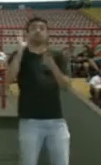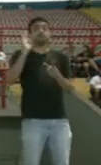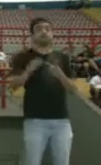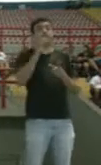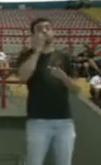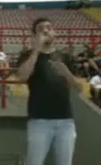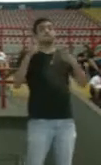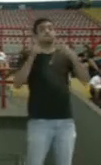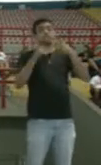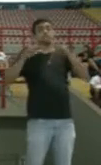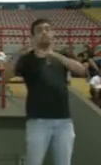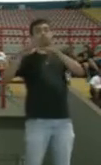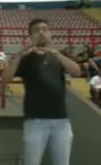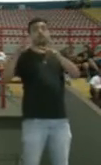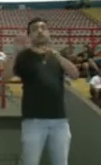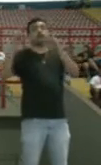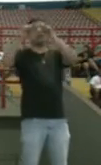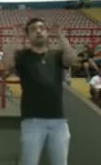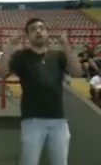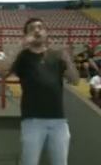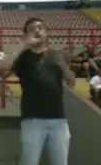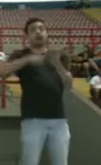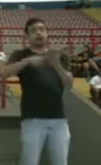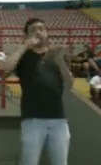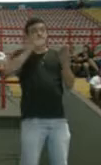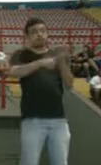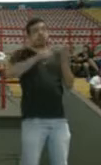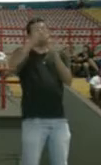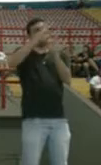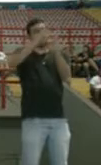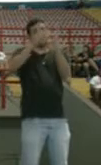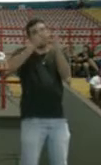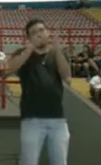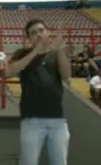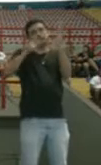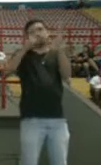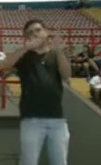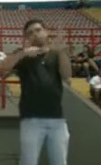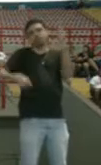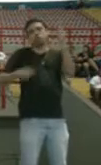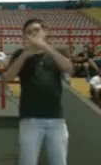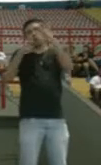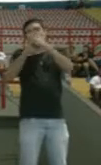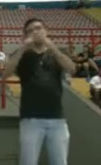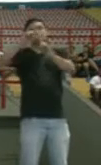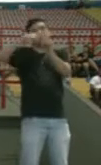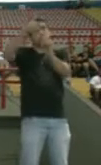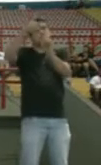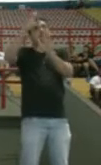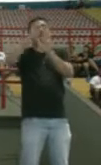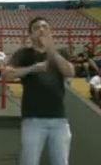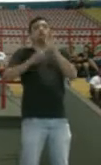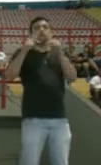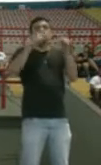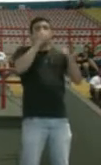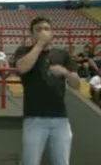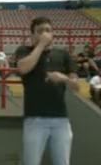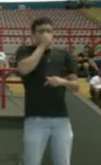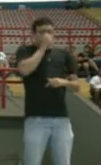eu posso fazer o cartismo. São cartas, abaixo-assinados, reivindicando melhorias trabalhistas.